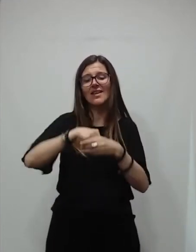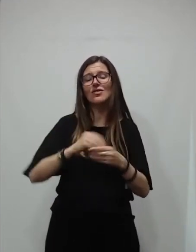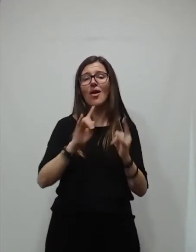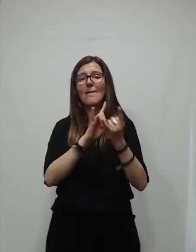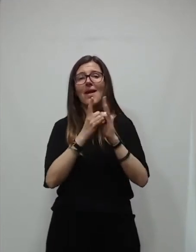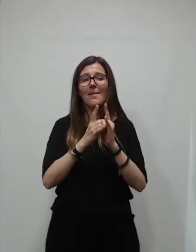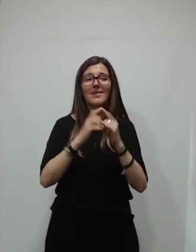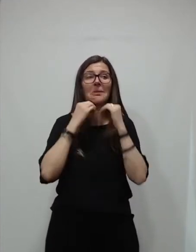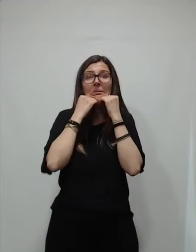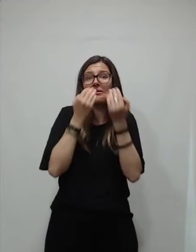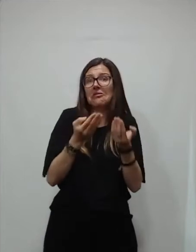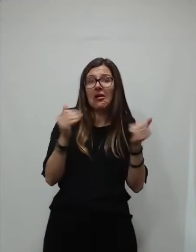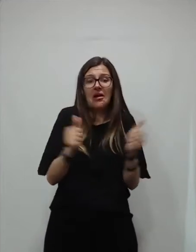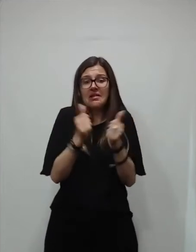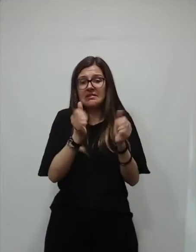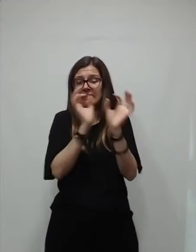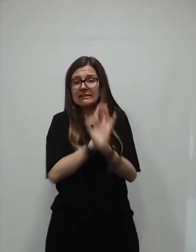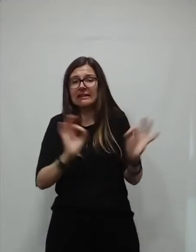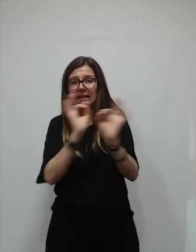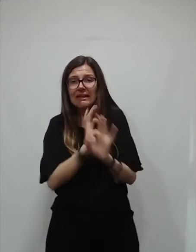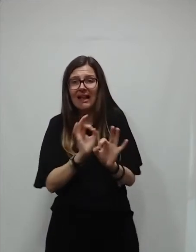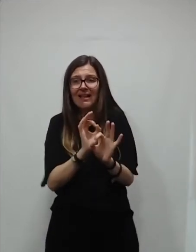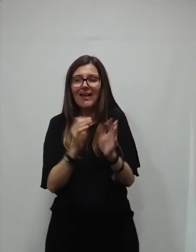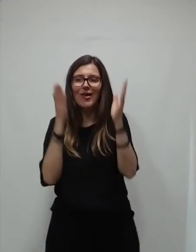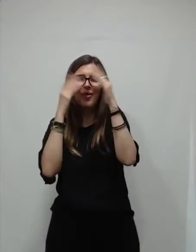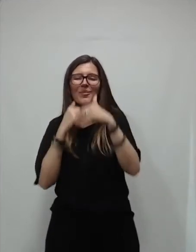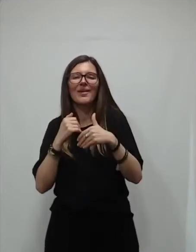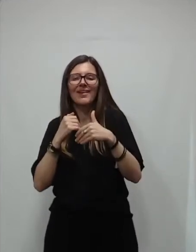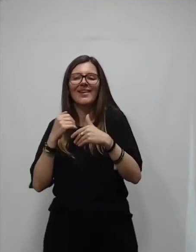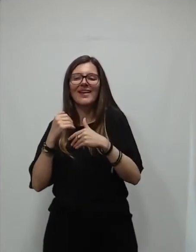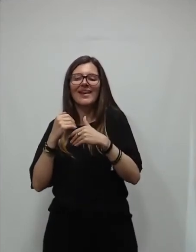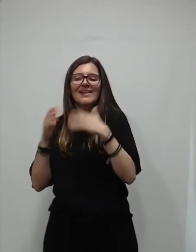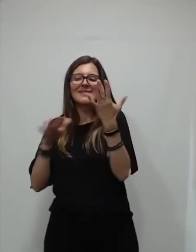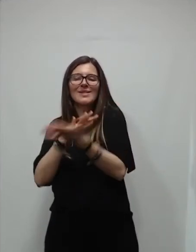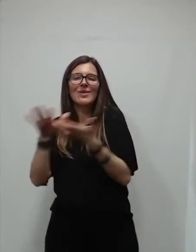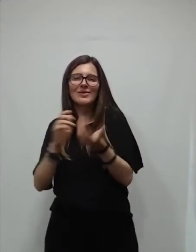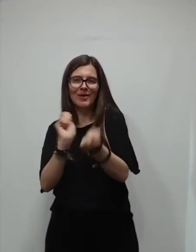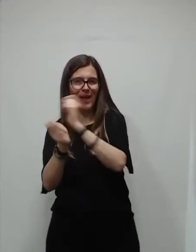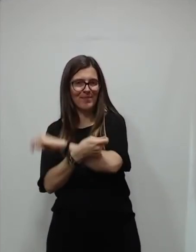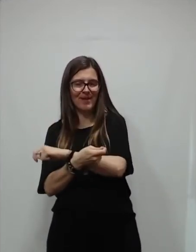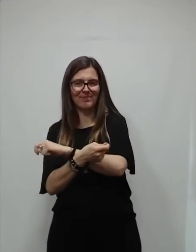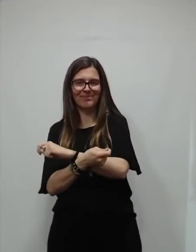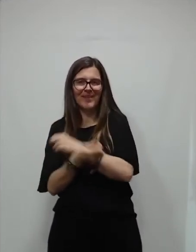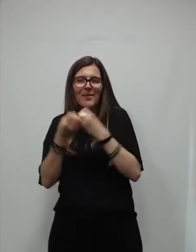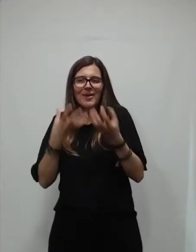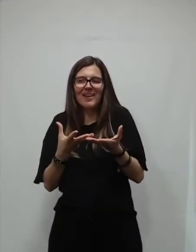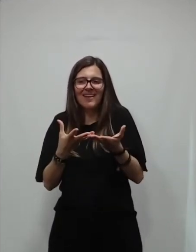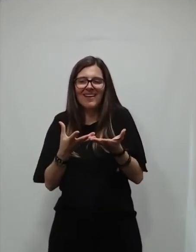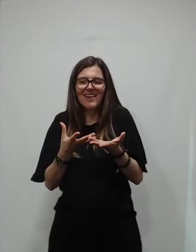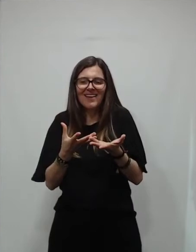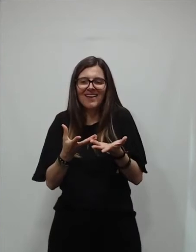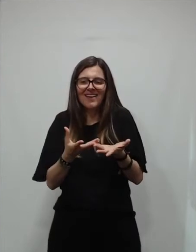de que fue un gran avance en términos normativos para nuestro país, no hay ni siquiera hay una perspectiva de género.